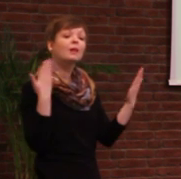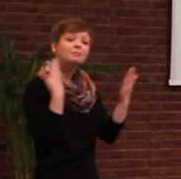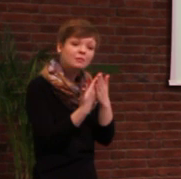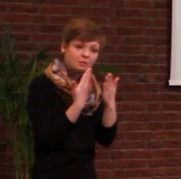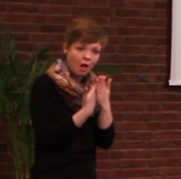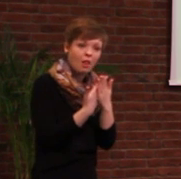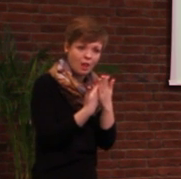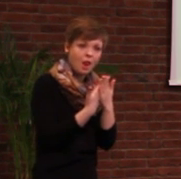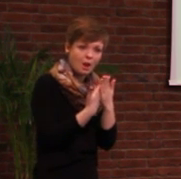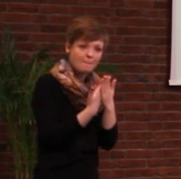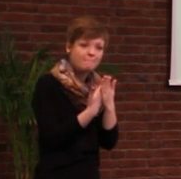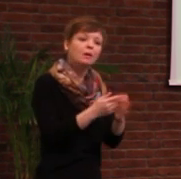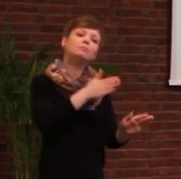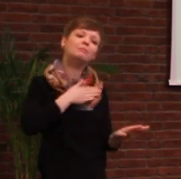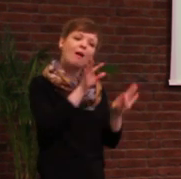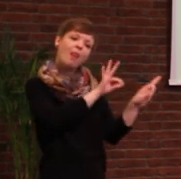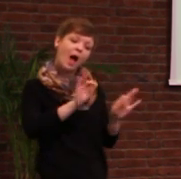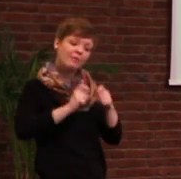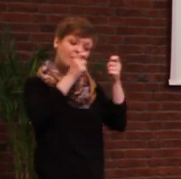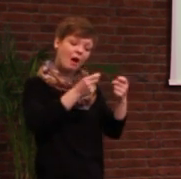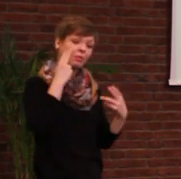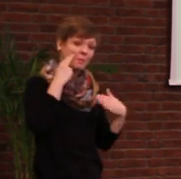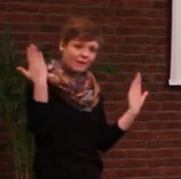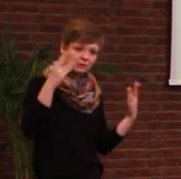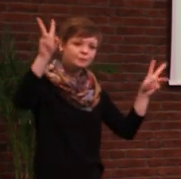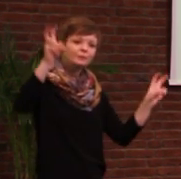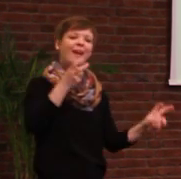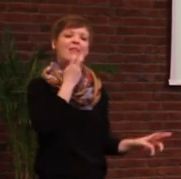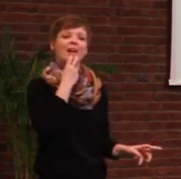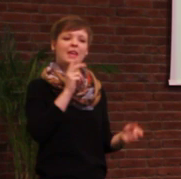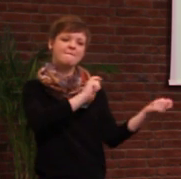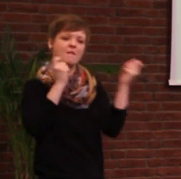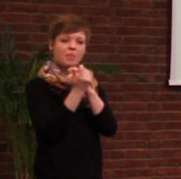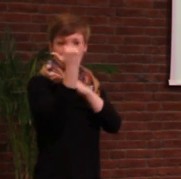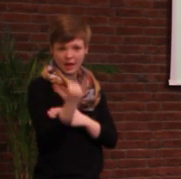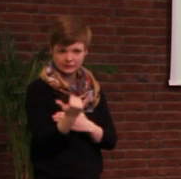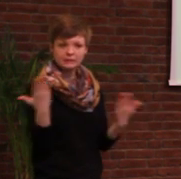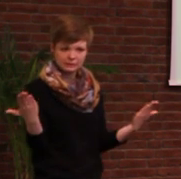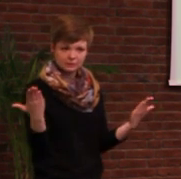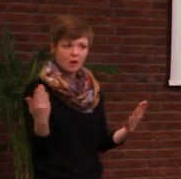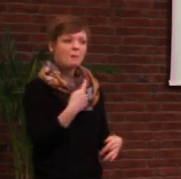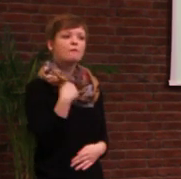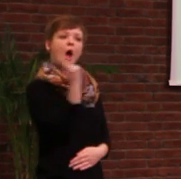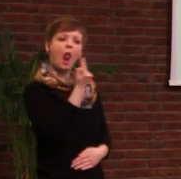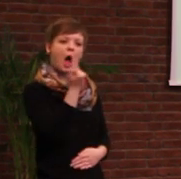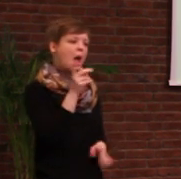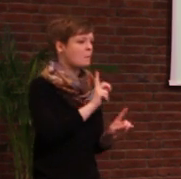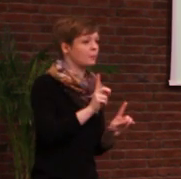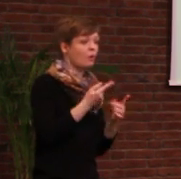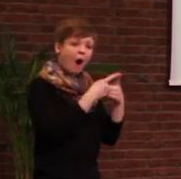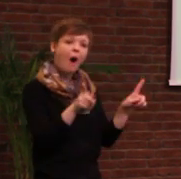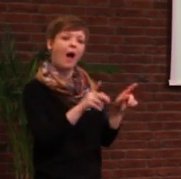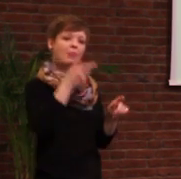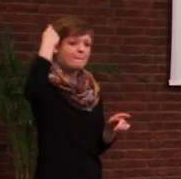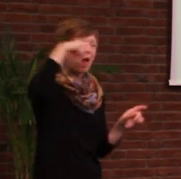Deshalb heißt unser Leitantrag Energiewende jetzt und wir freuen uns, dass wir nicht allein sind, sondern dass es immer mehr Menschen in Berlin gibt, die